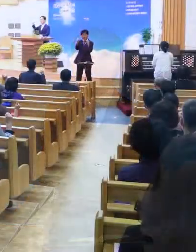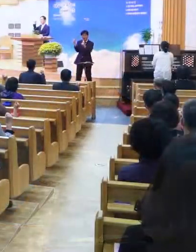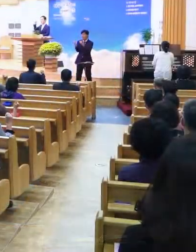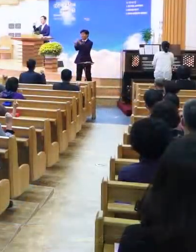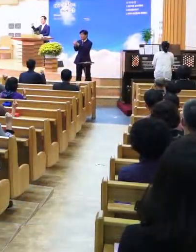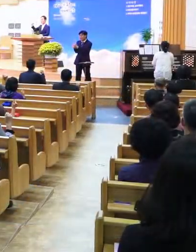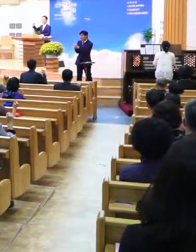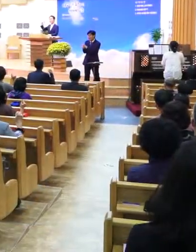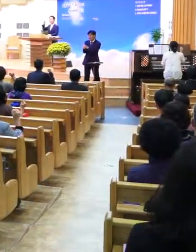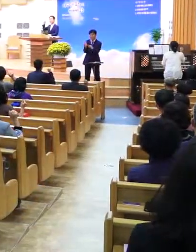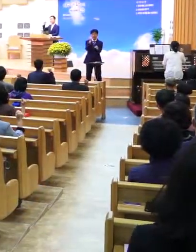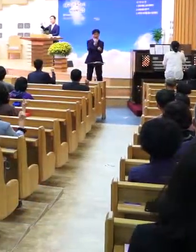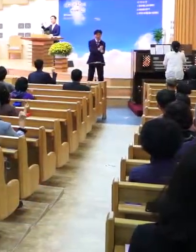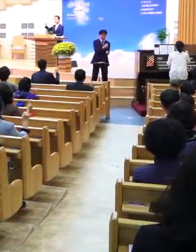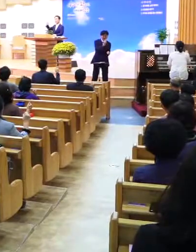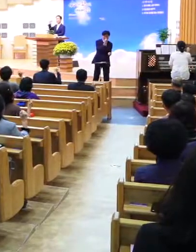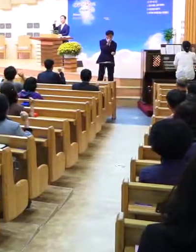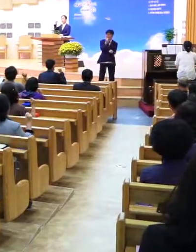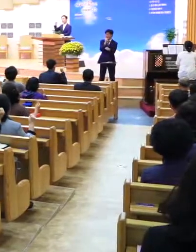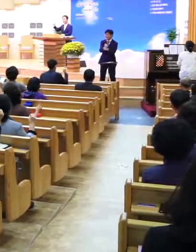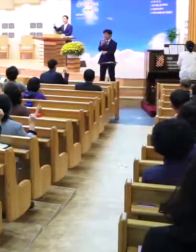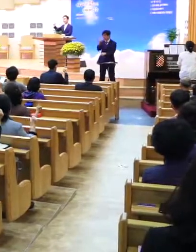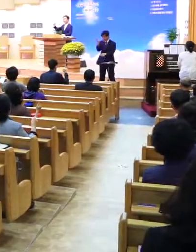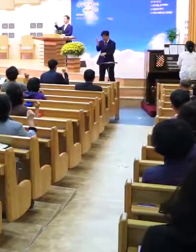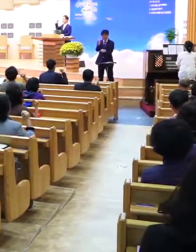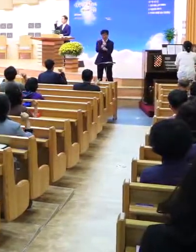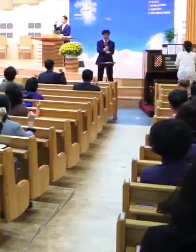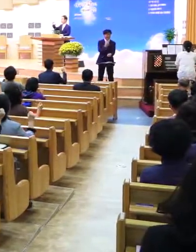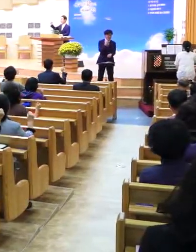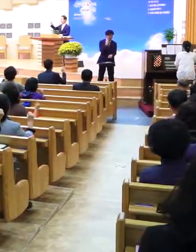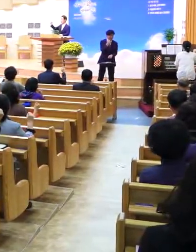회복으로의 초대! 하십니까?